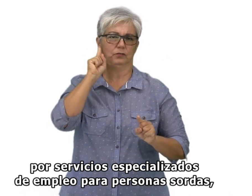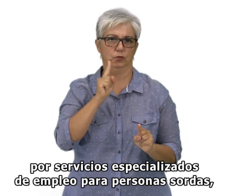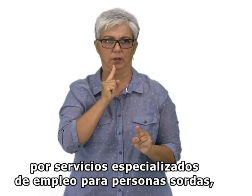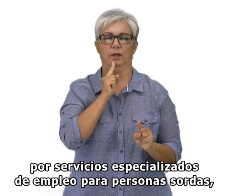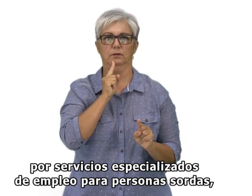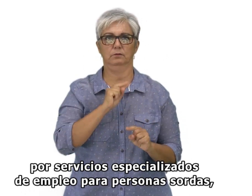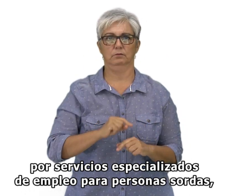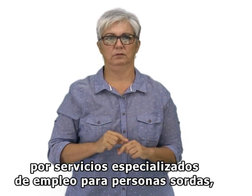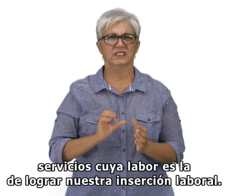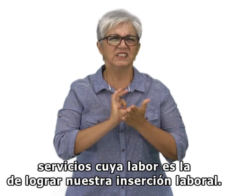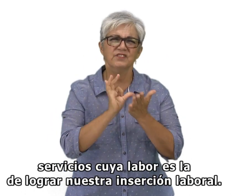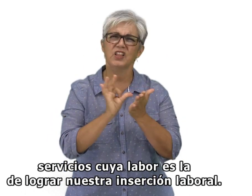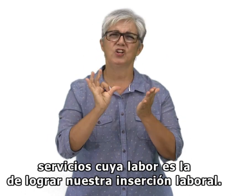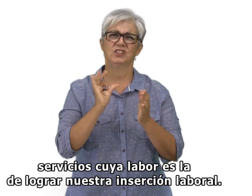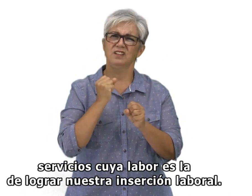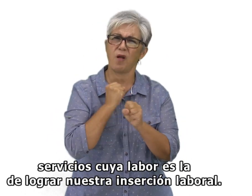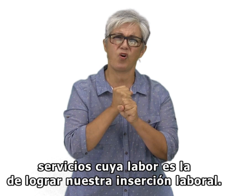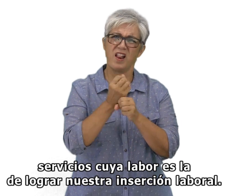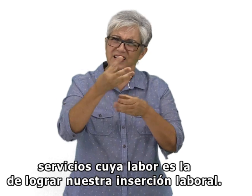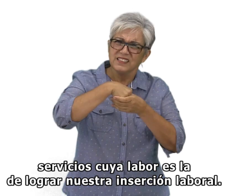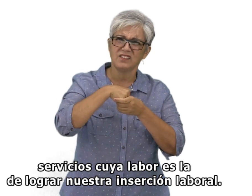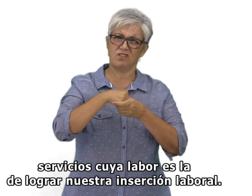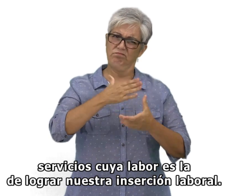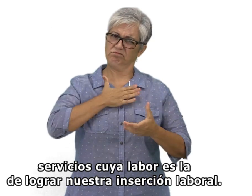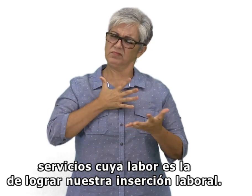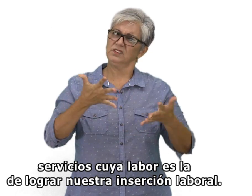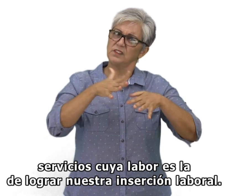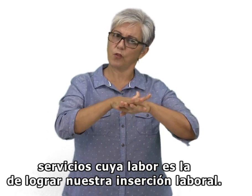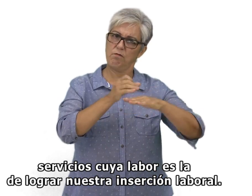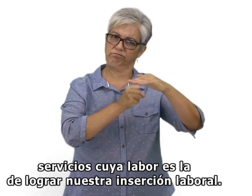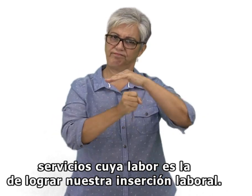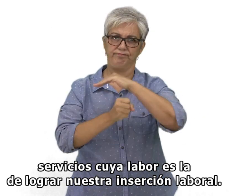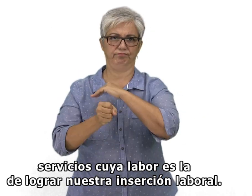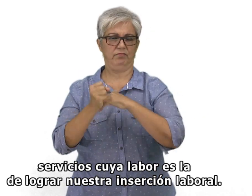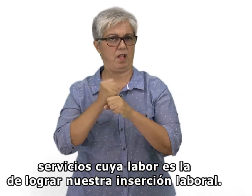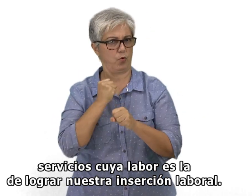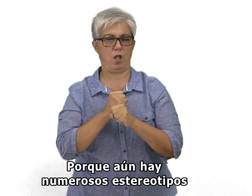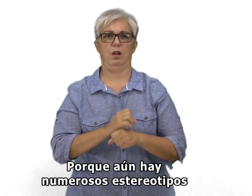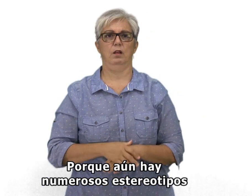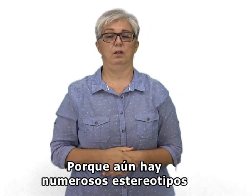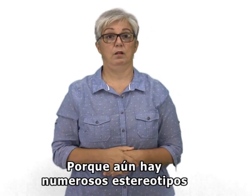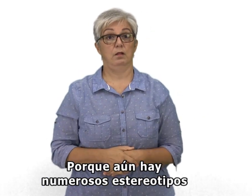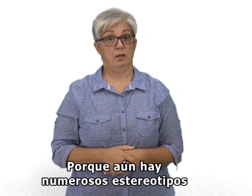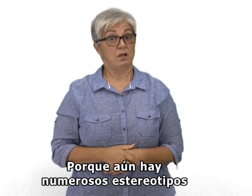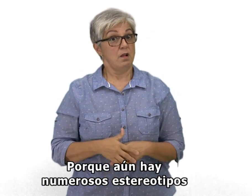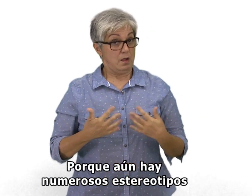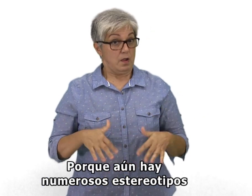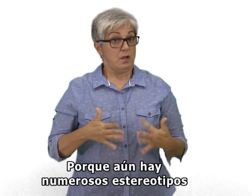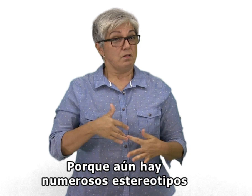sordas, servicios cuya labor es la de lograr nuestra inserción laboral, porque aún hay